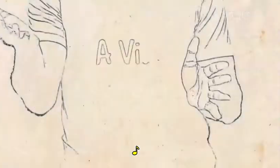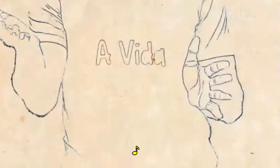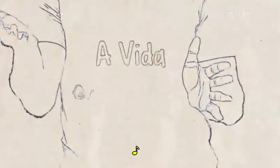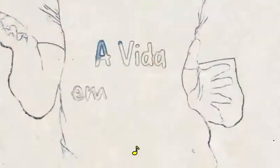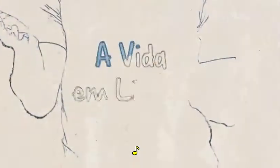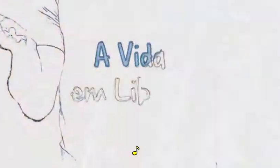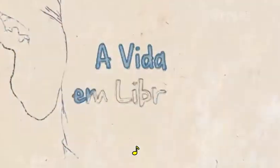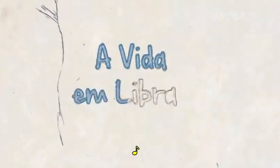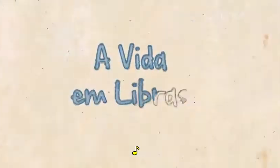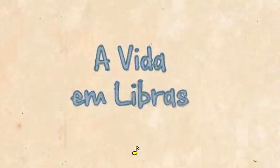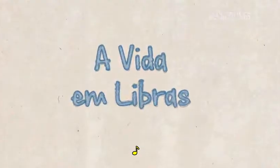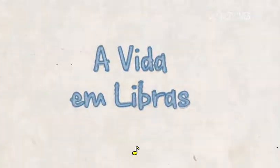I'll see next time.